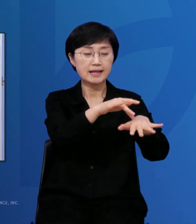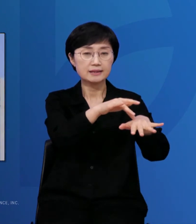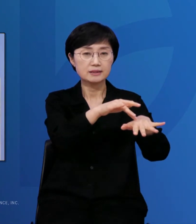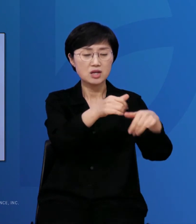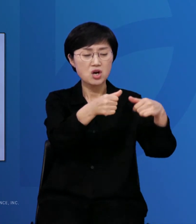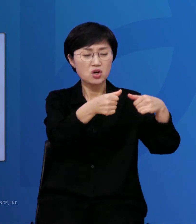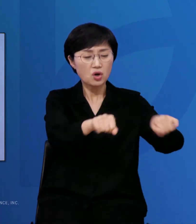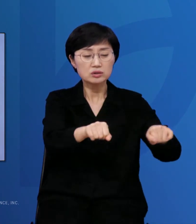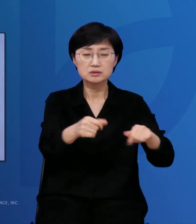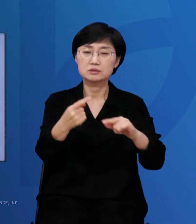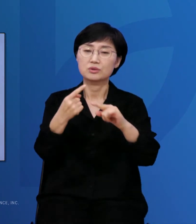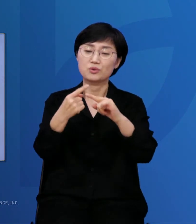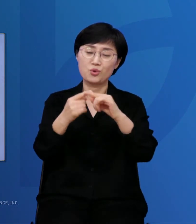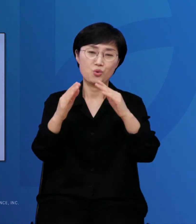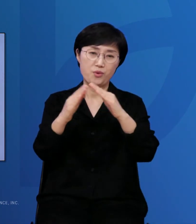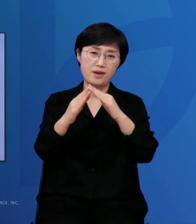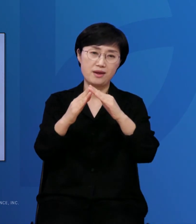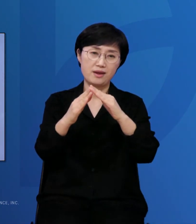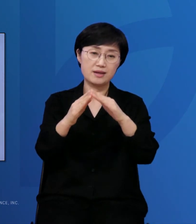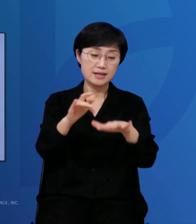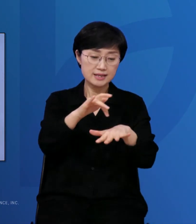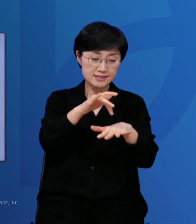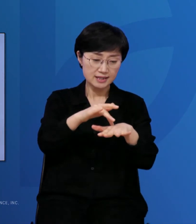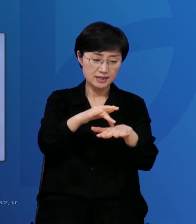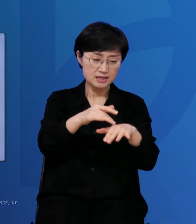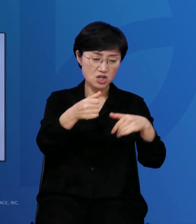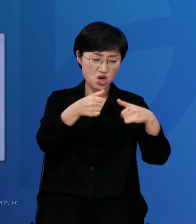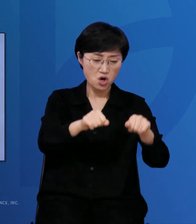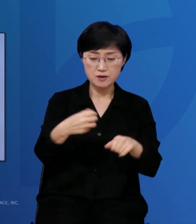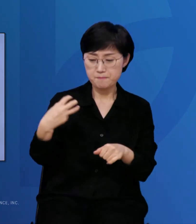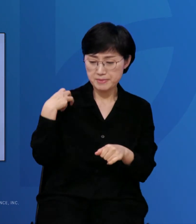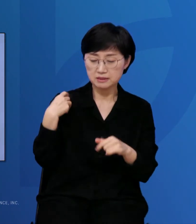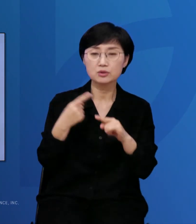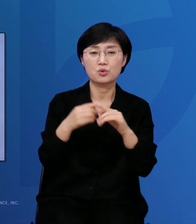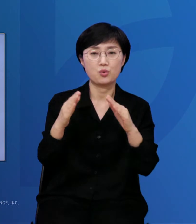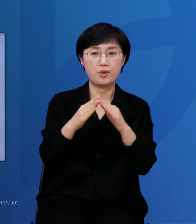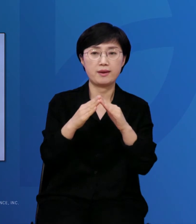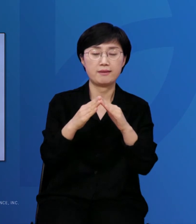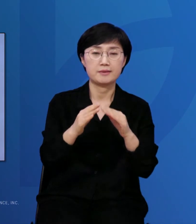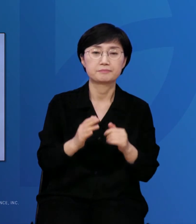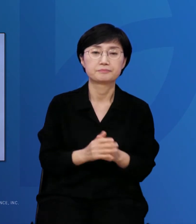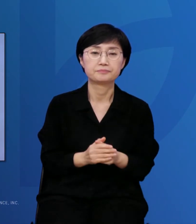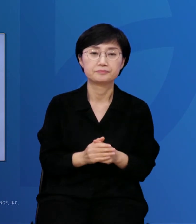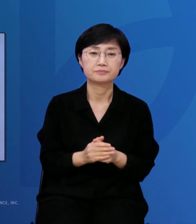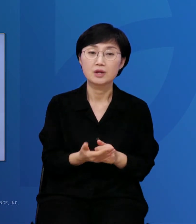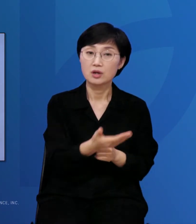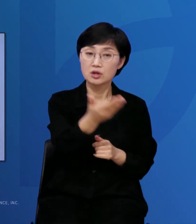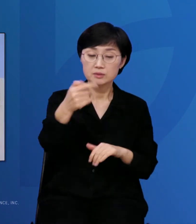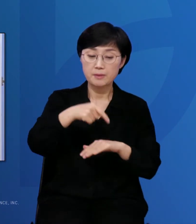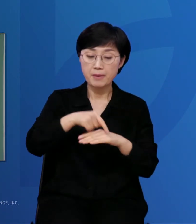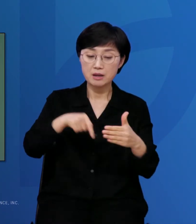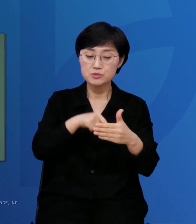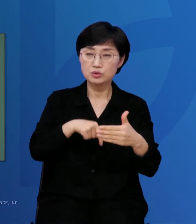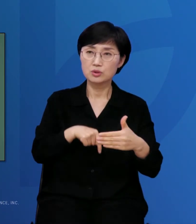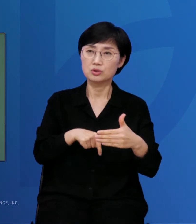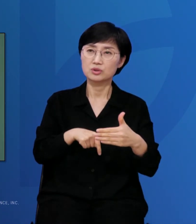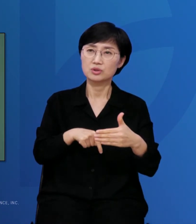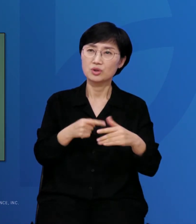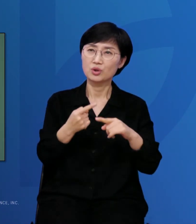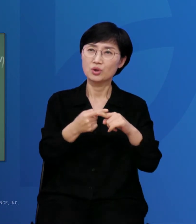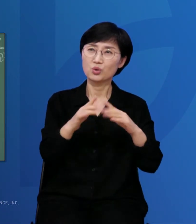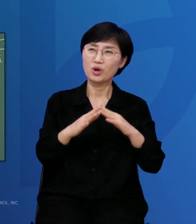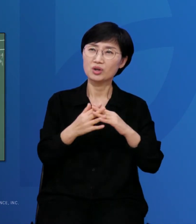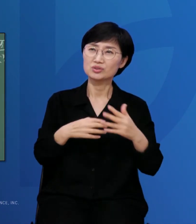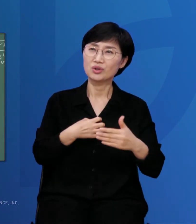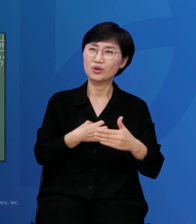完全捆绑黑暗的教会。 꼭 기억해야 됩니다. 各位一定要记住。 어떤 면에 여러분 마음속에 성전 건축 걱정되죠? 그 걱정할